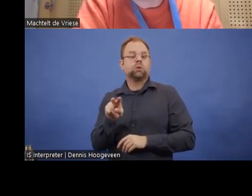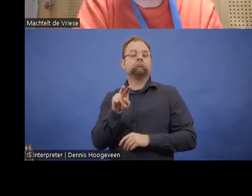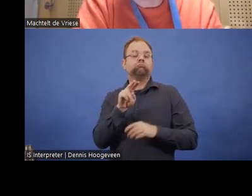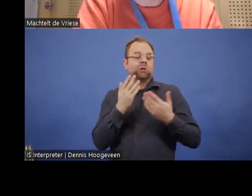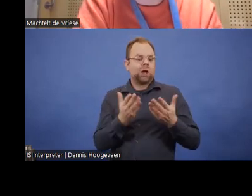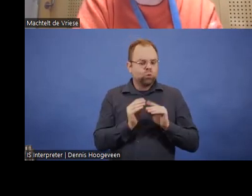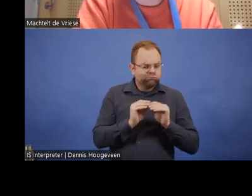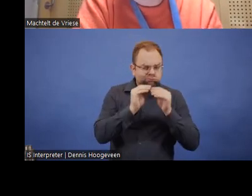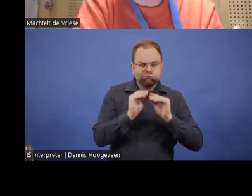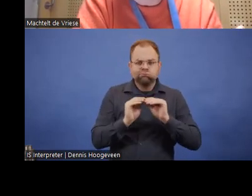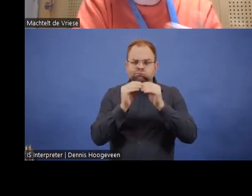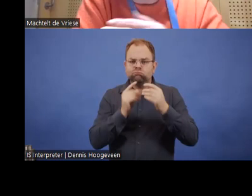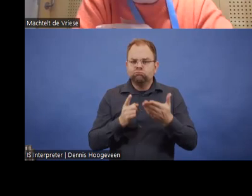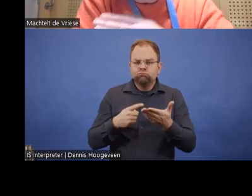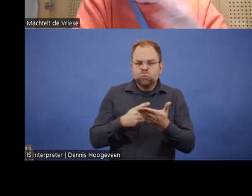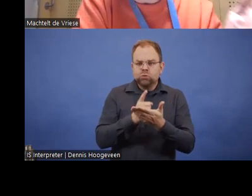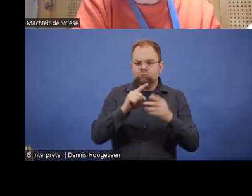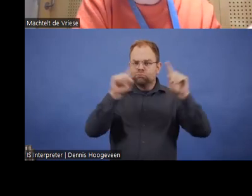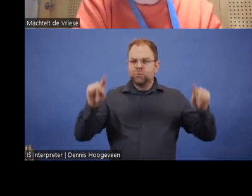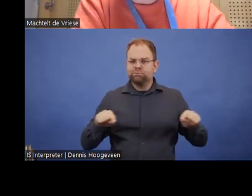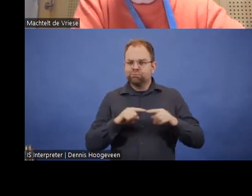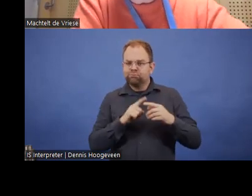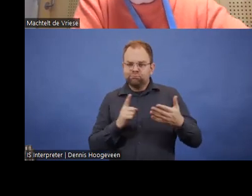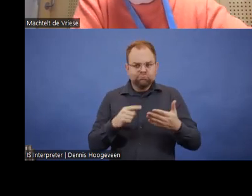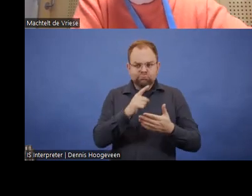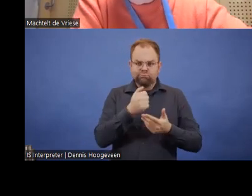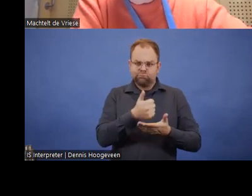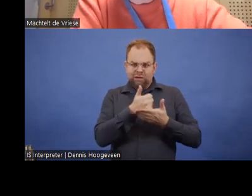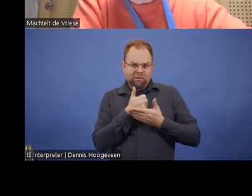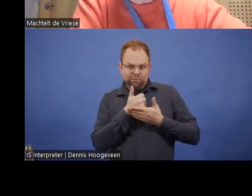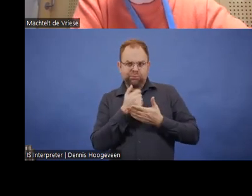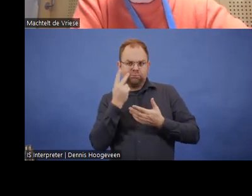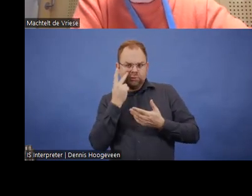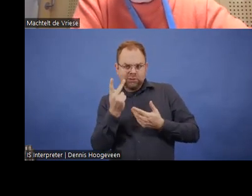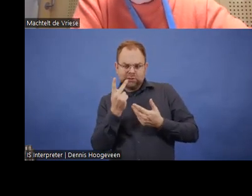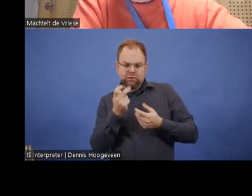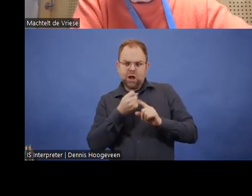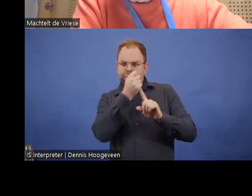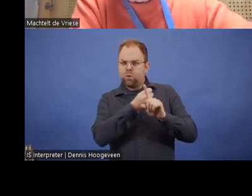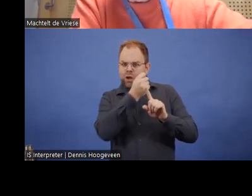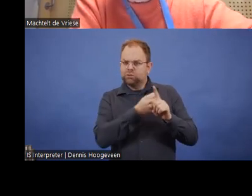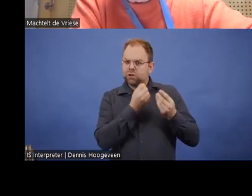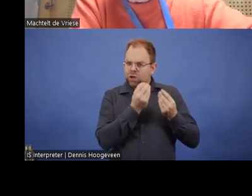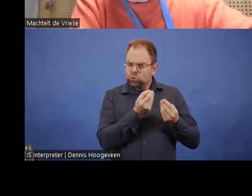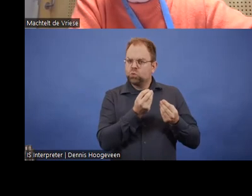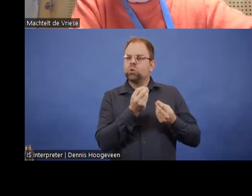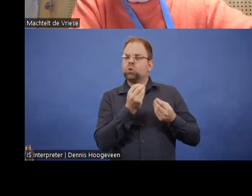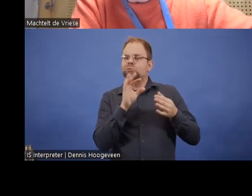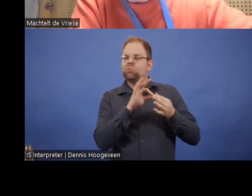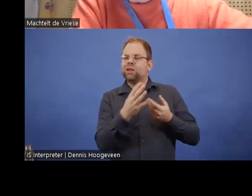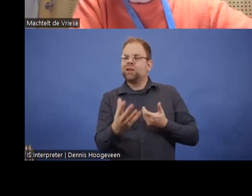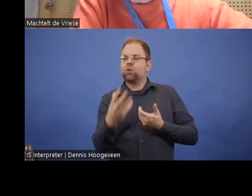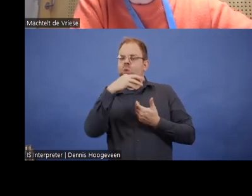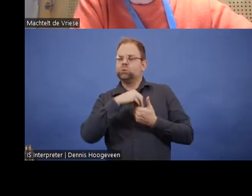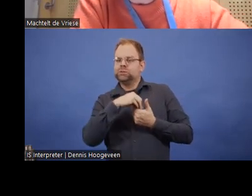plegados para asegurar la participación significativa de todos los